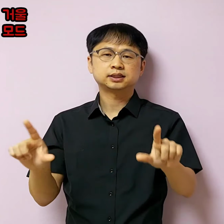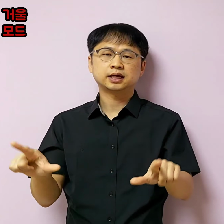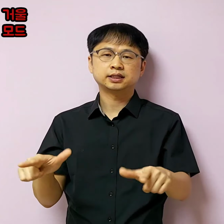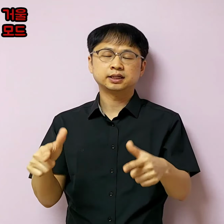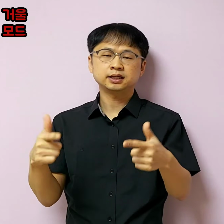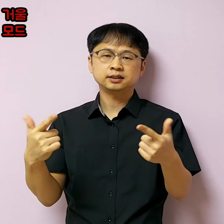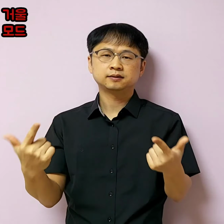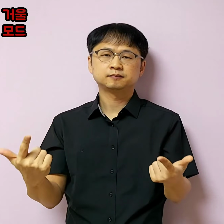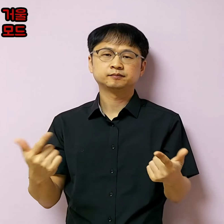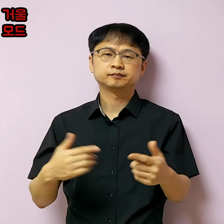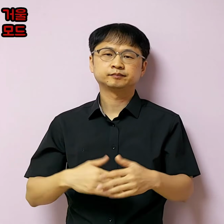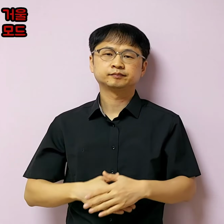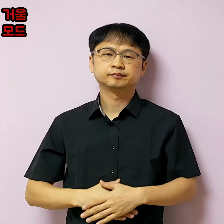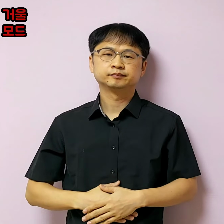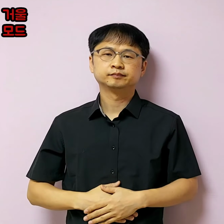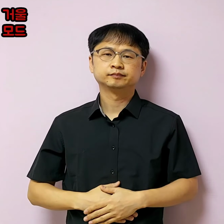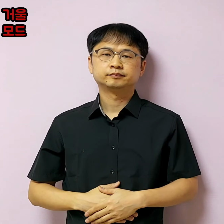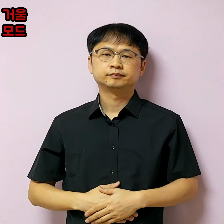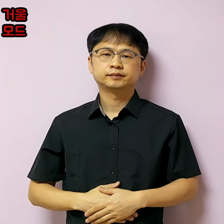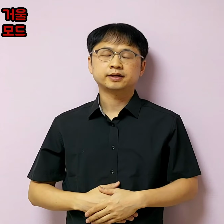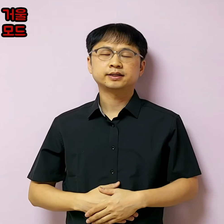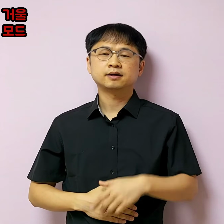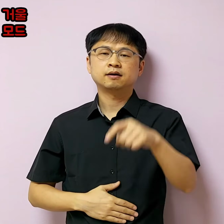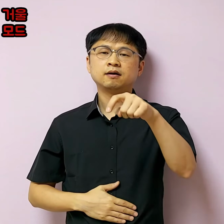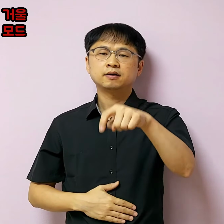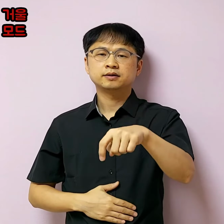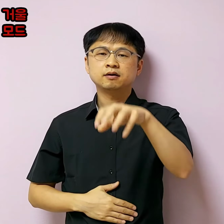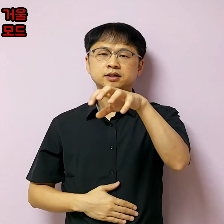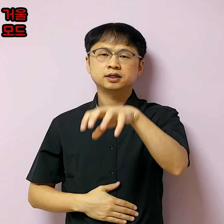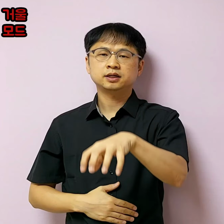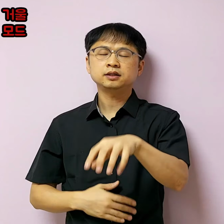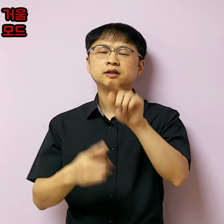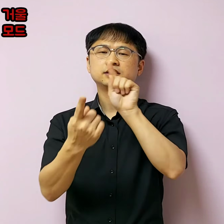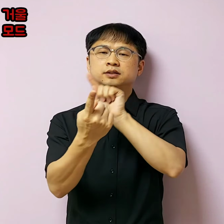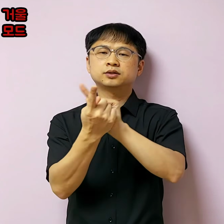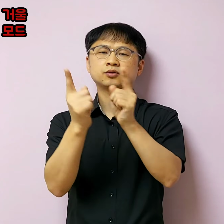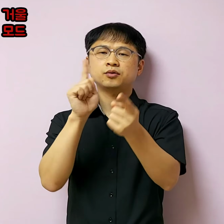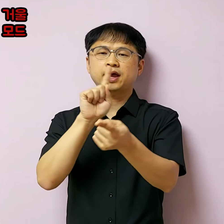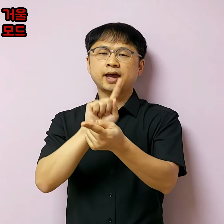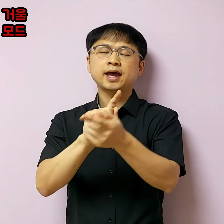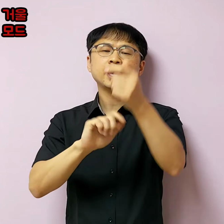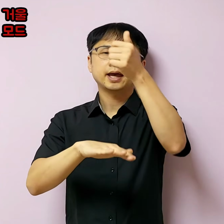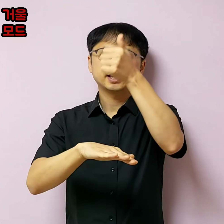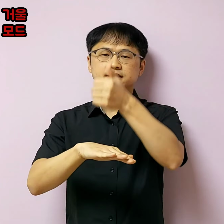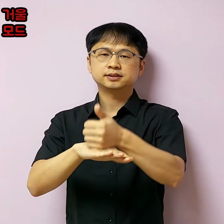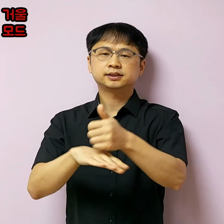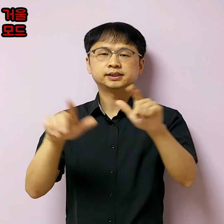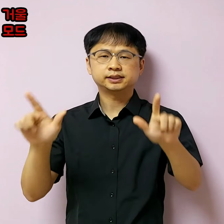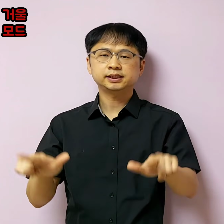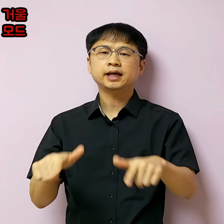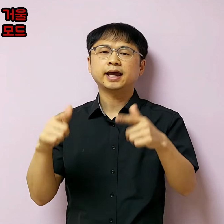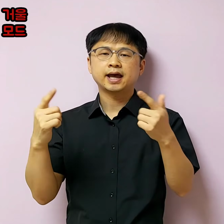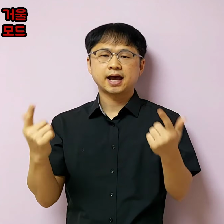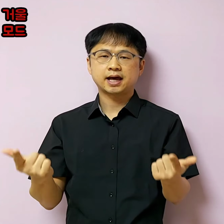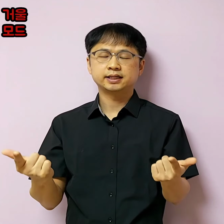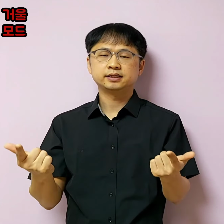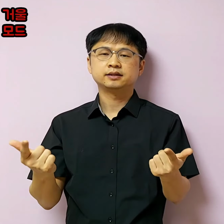끝이 아닌. 네, 그래서 여긴 서로의 끝이 아닌,